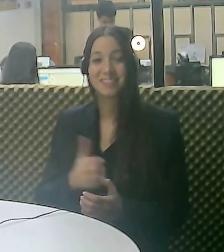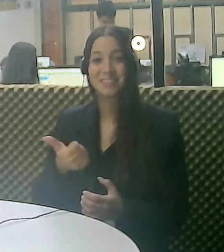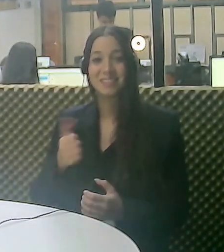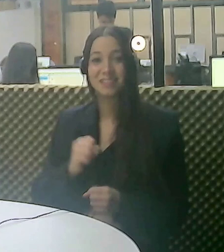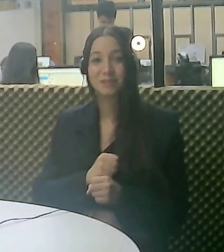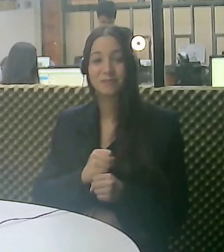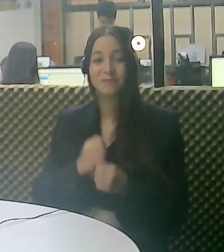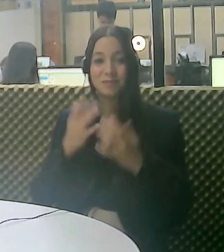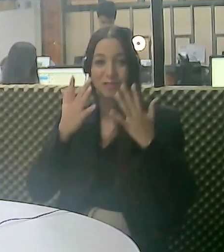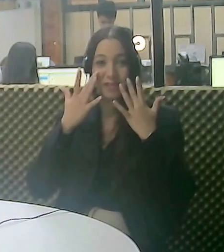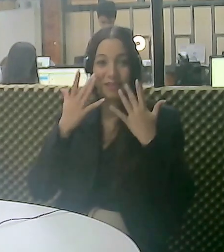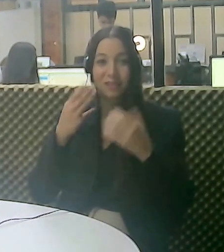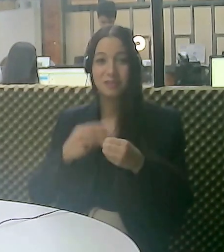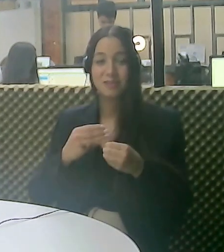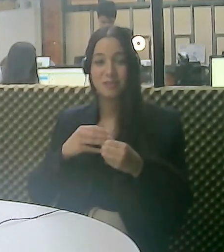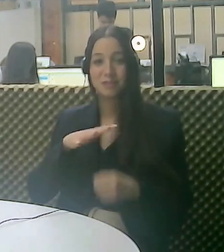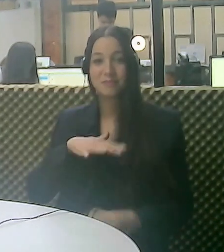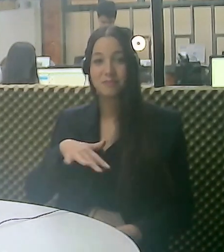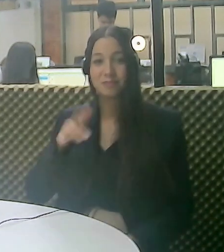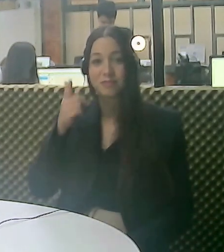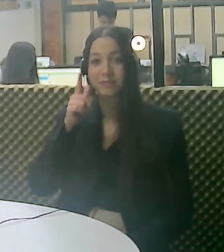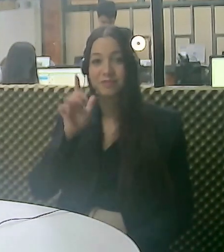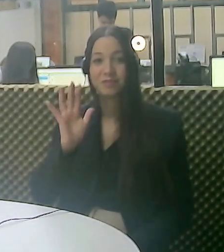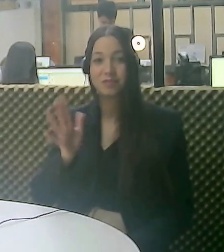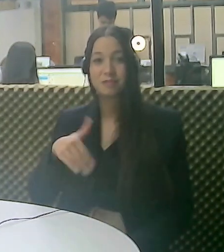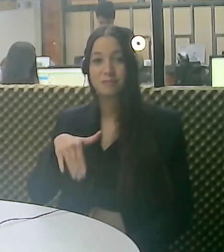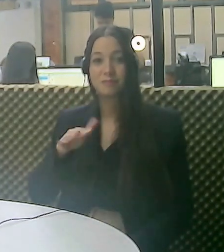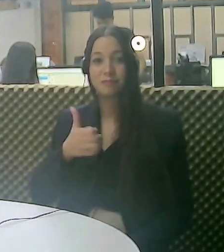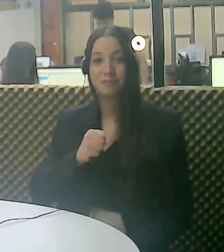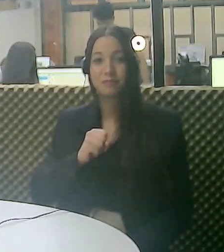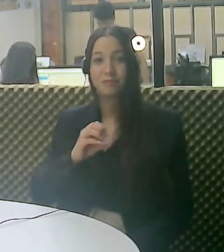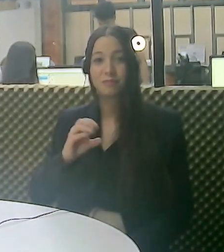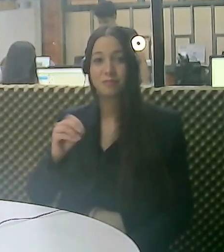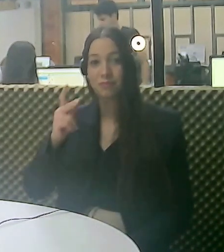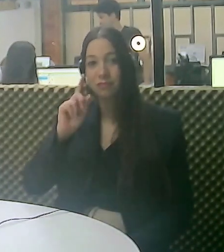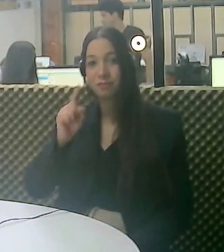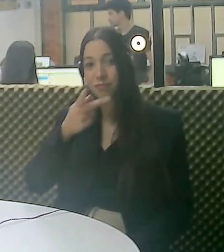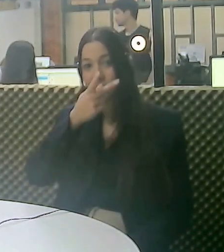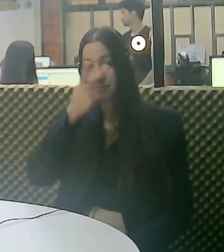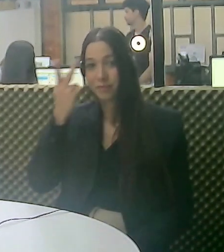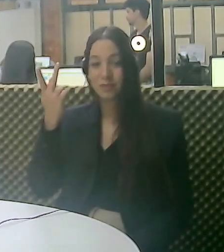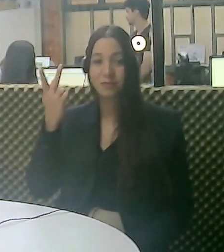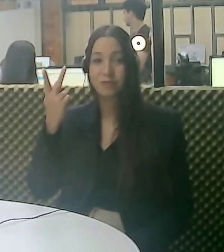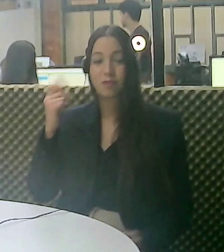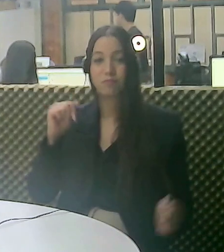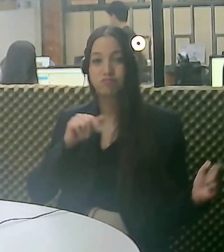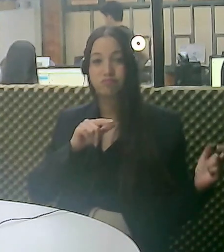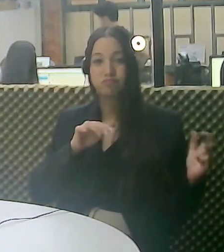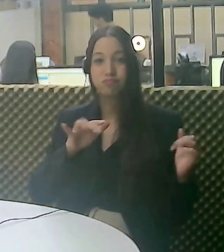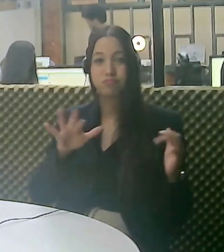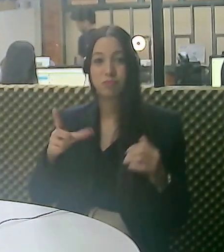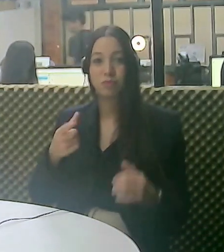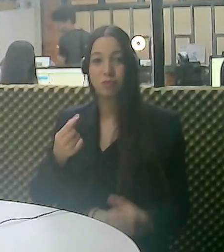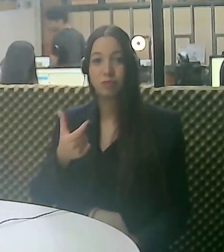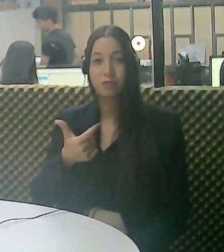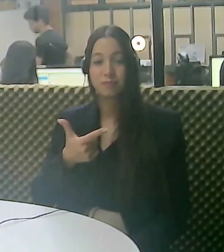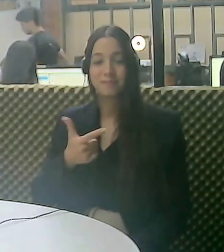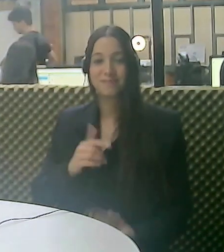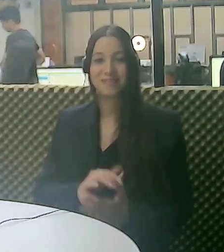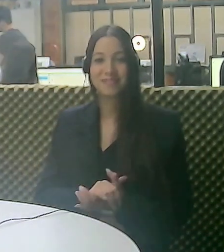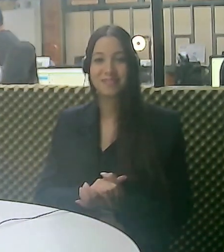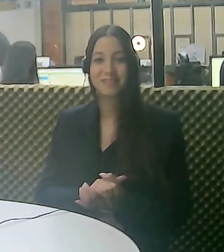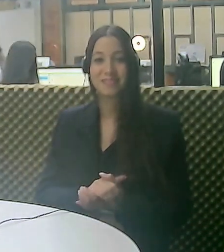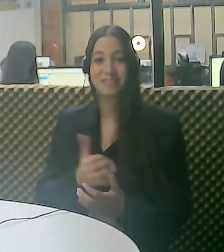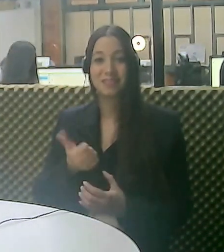10 anos do Teatro Municipal, o espaço já recebeu mais de 800 mil pessoas desde sua inauguração em 2012. Há